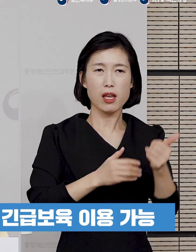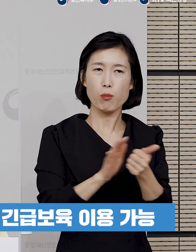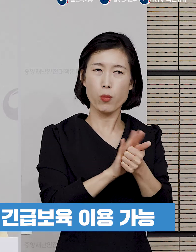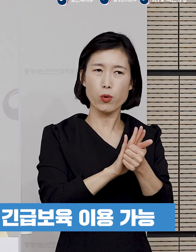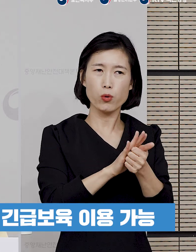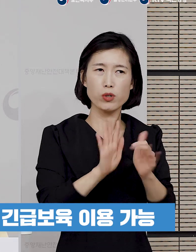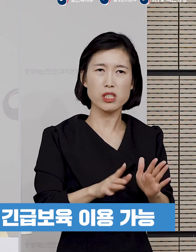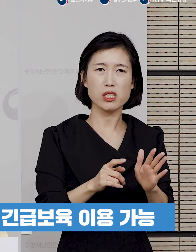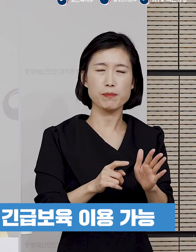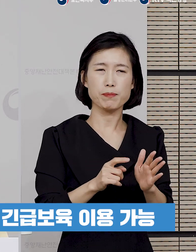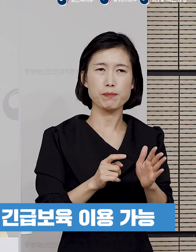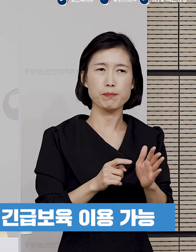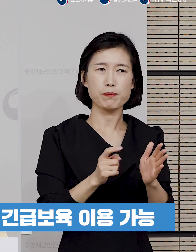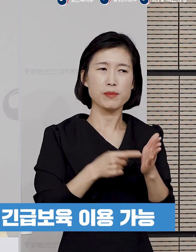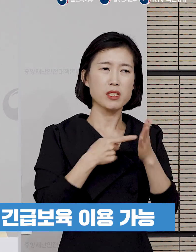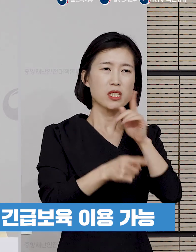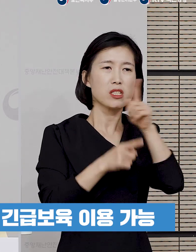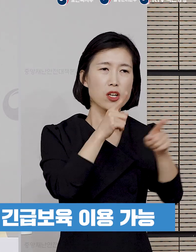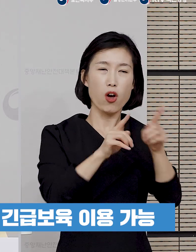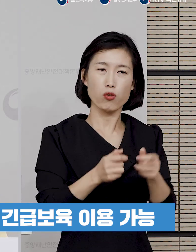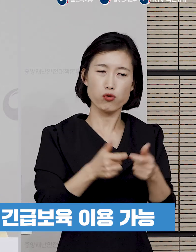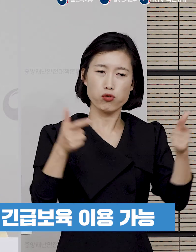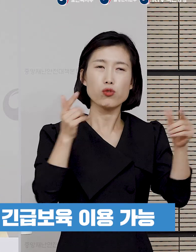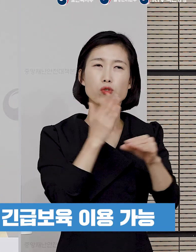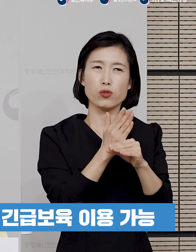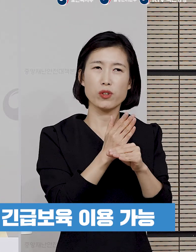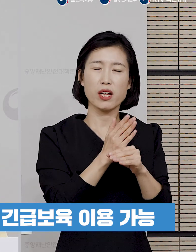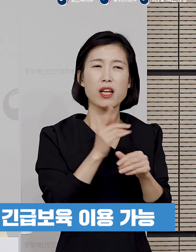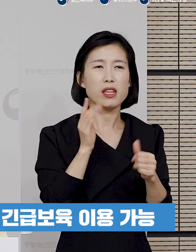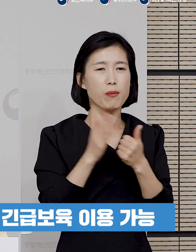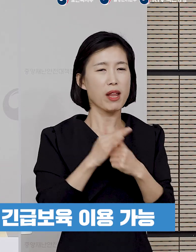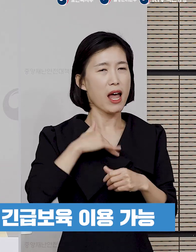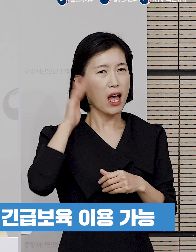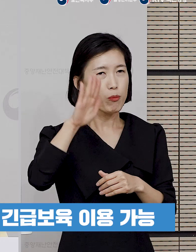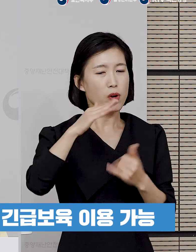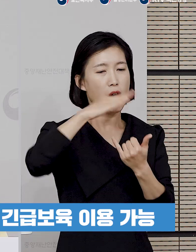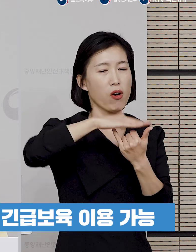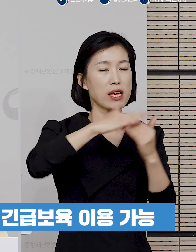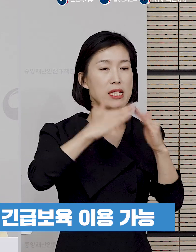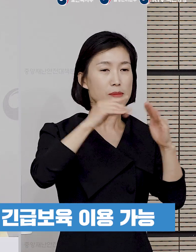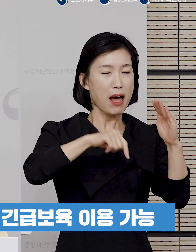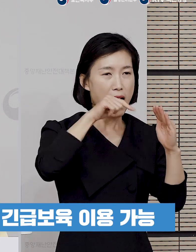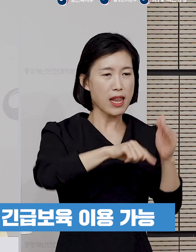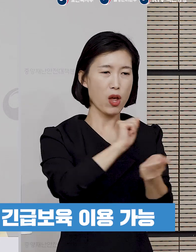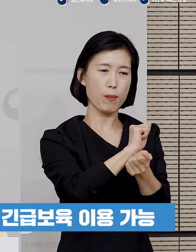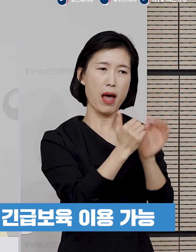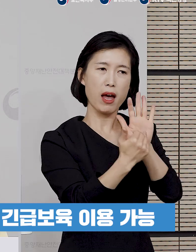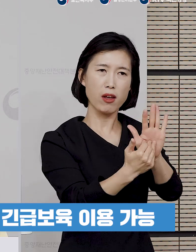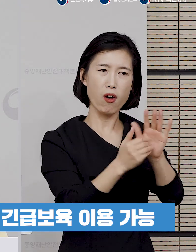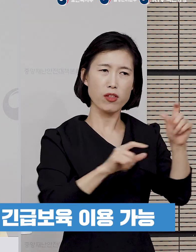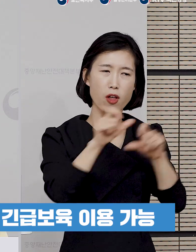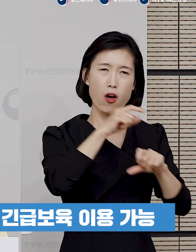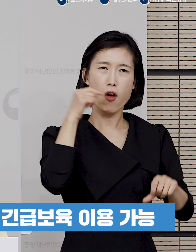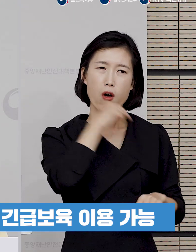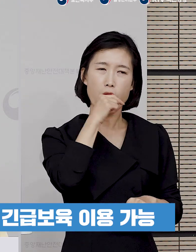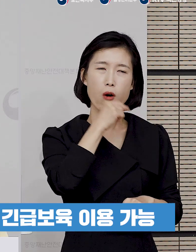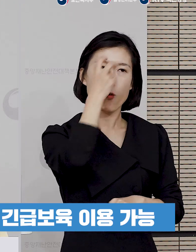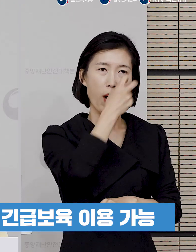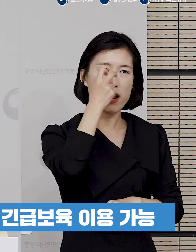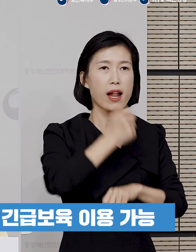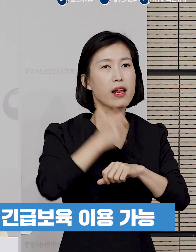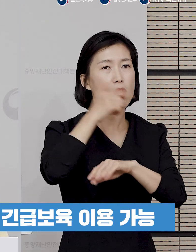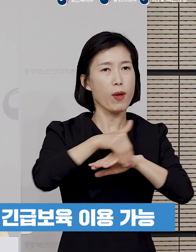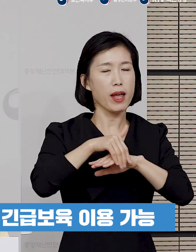기용이 계속 증가 중인 점을 고려하여 어린이집 내에서의 방역에 도 보다 철저하게 철저를 기하도록